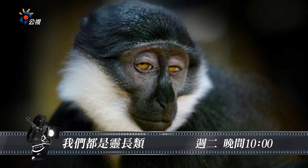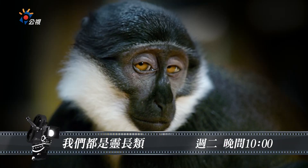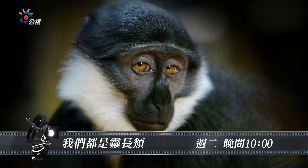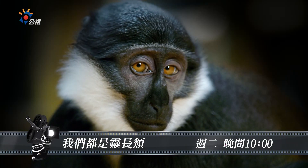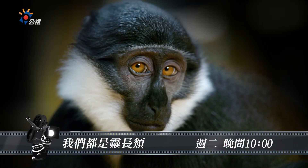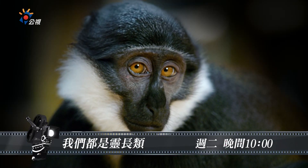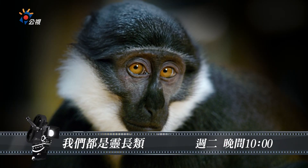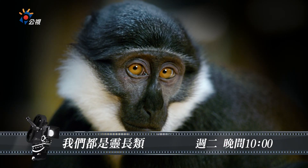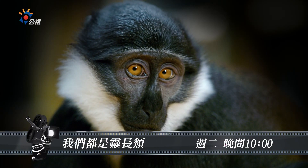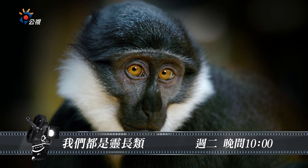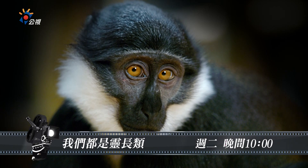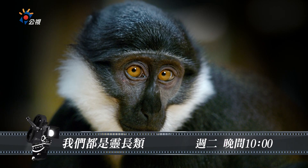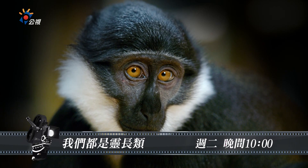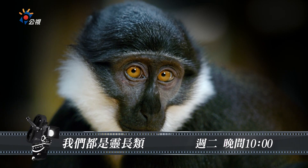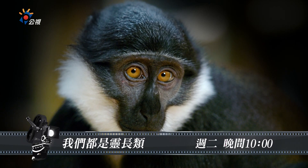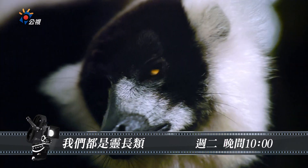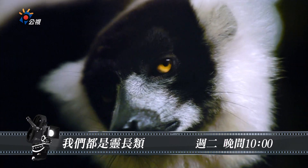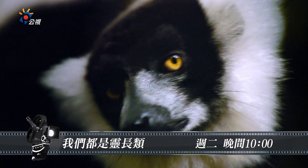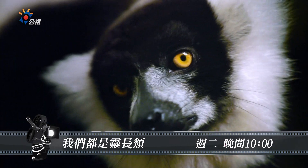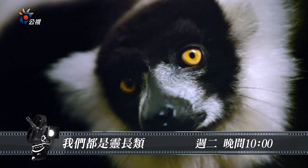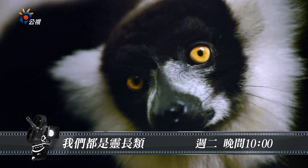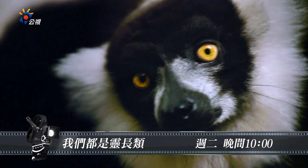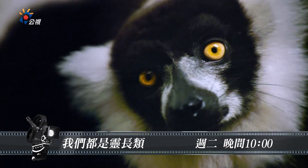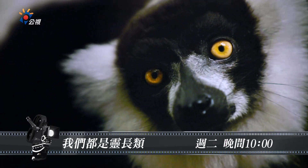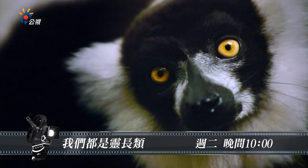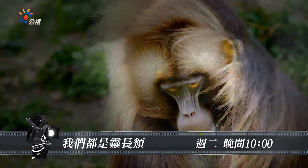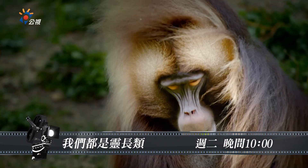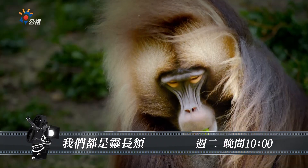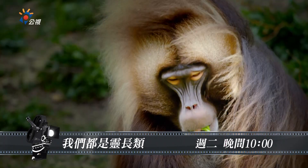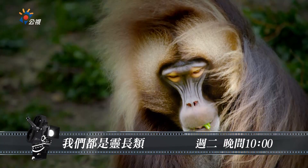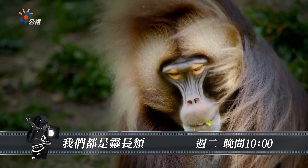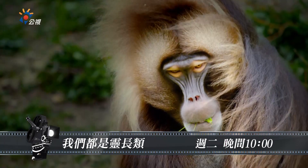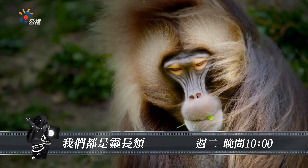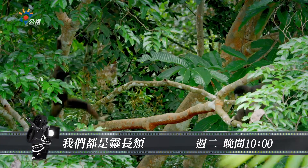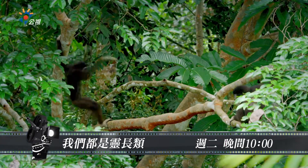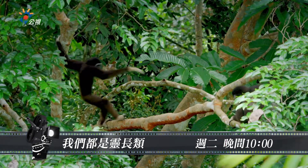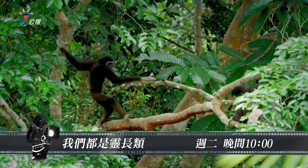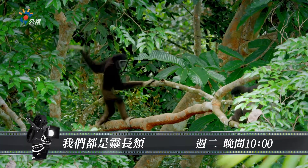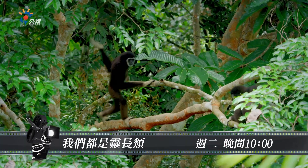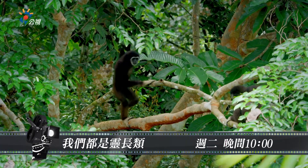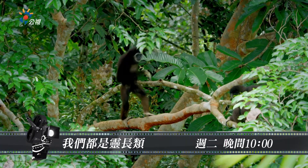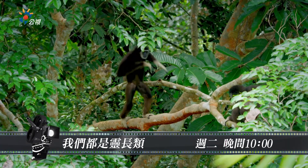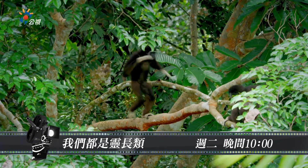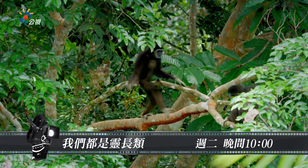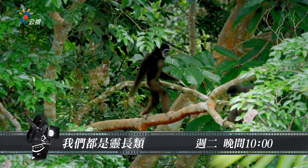聪明家族成员的生态大剖析，样貌各异，灵活优雅。